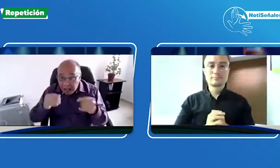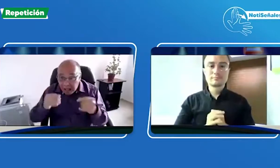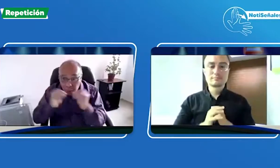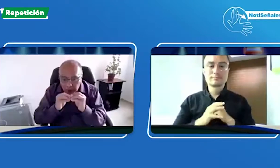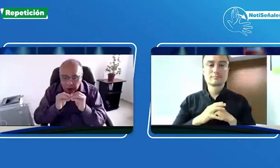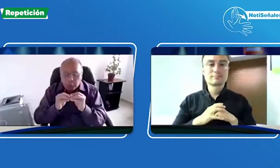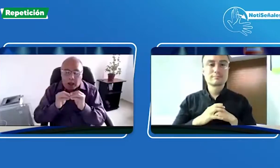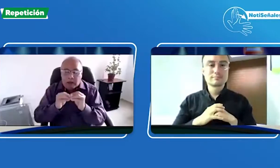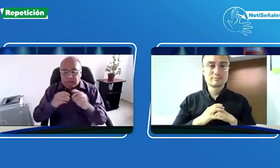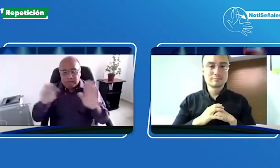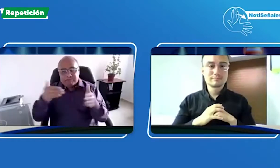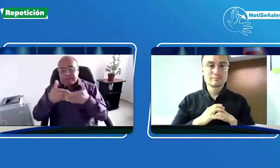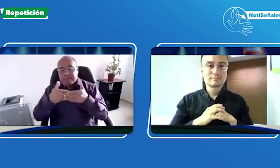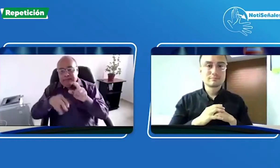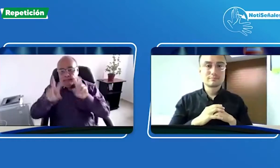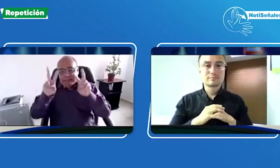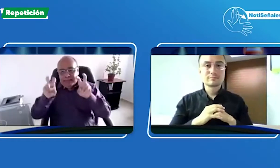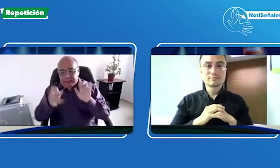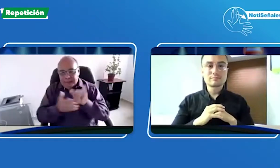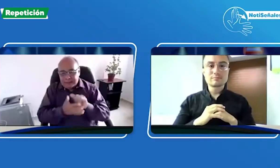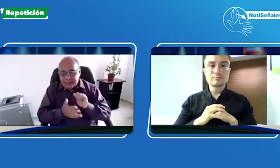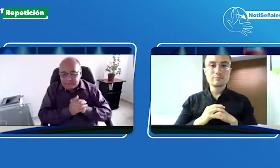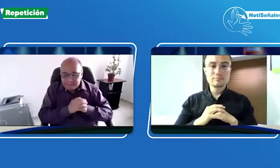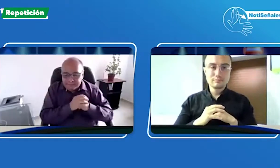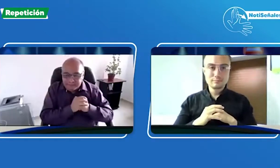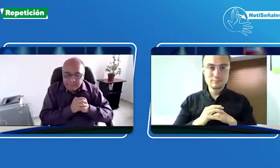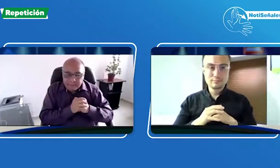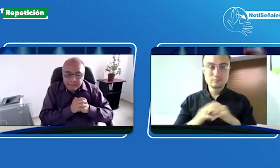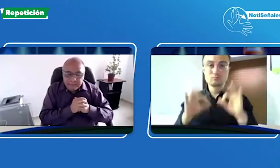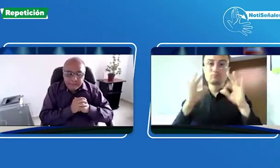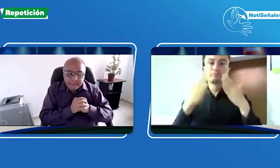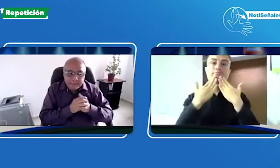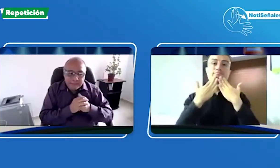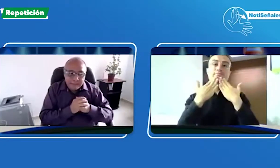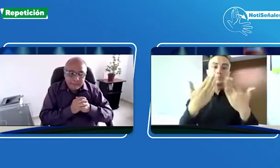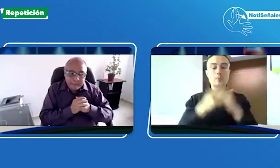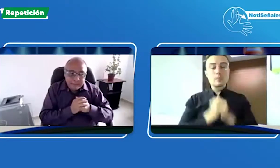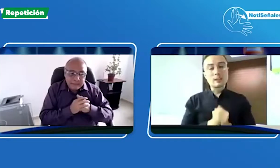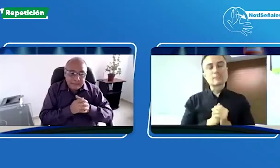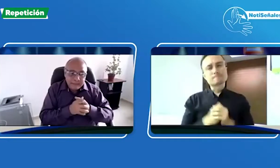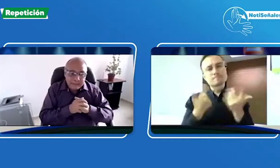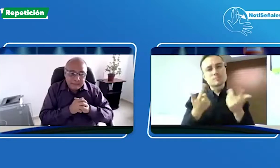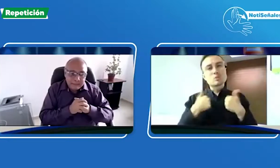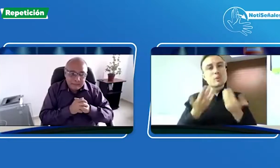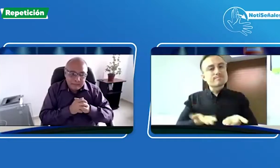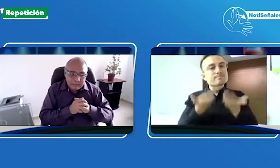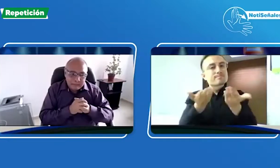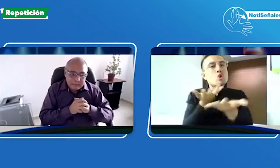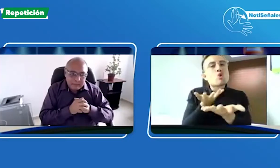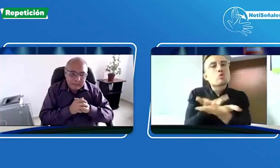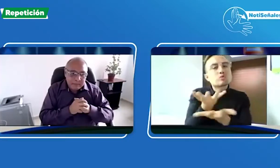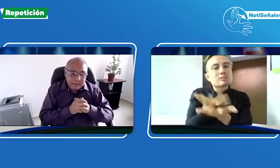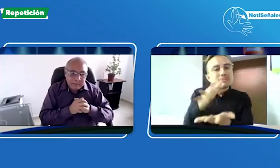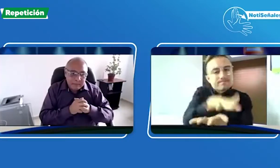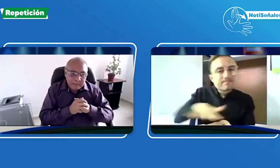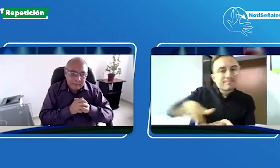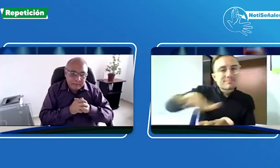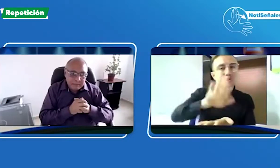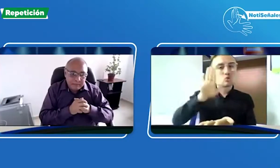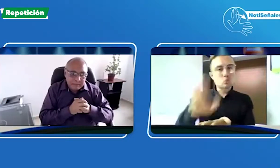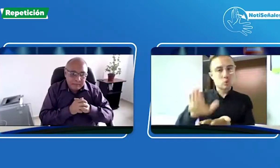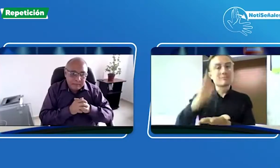a Luceli para que de esta manera pues acordemos cómo podría ser y cerramos y este segmento así es Henry